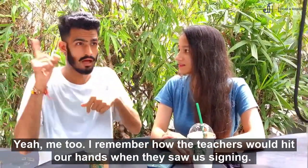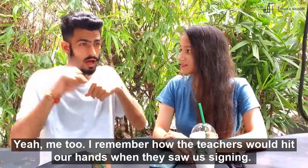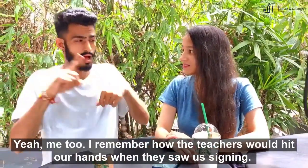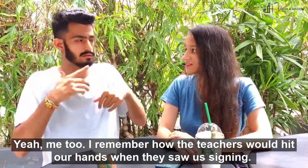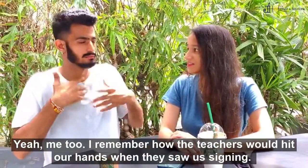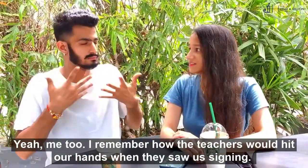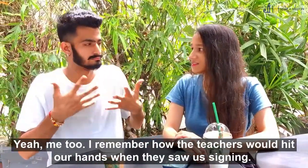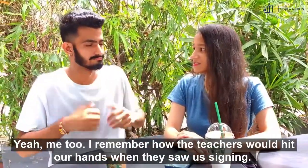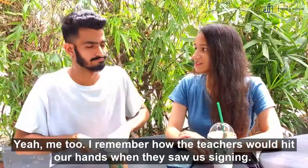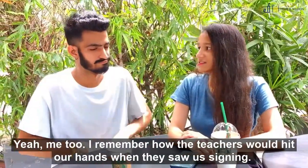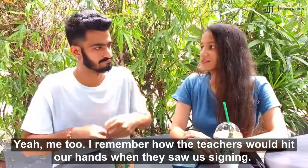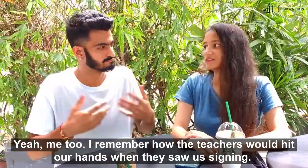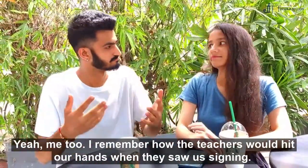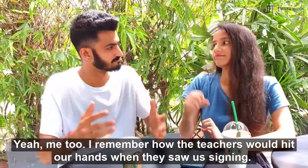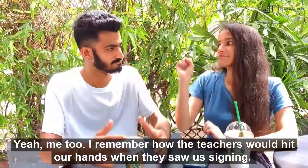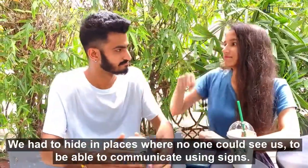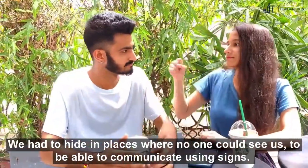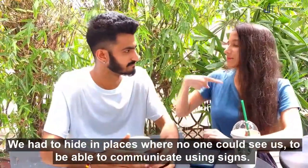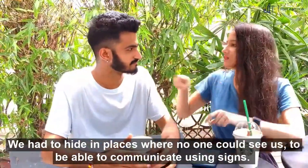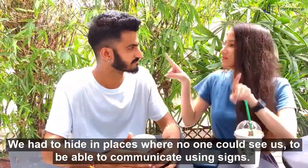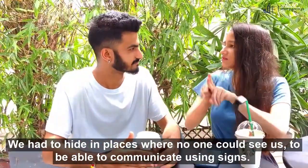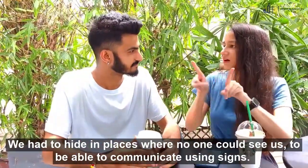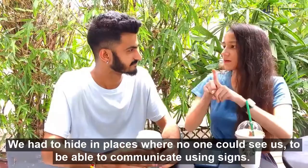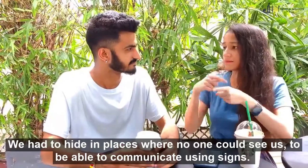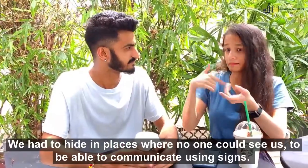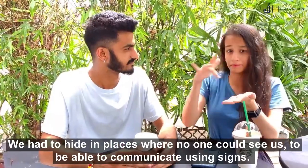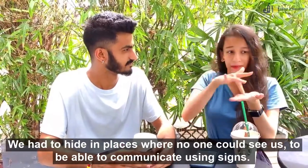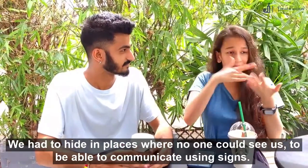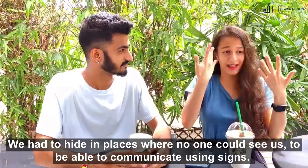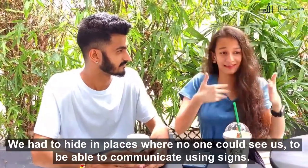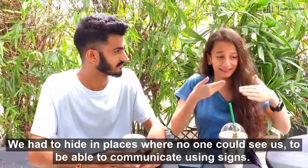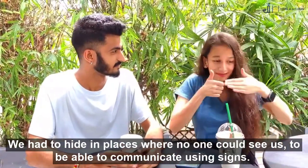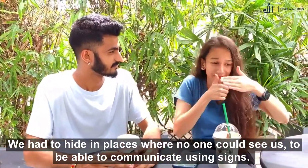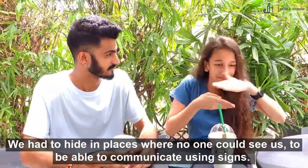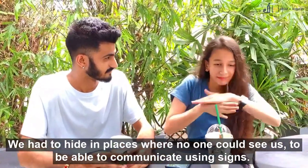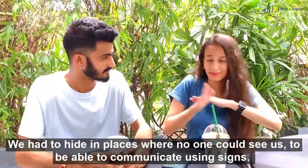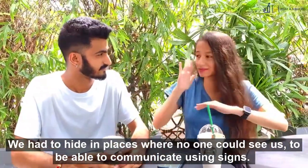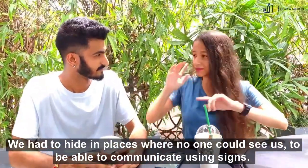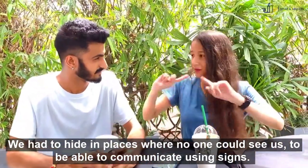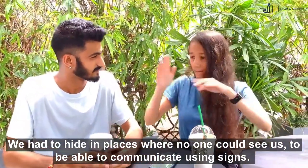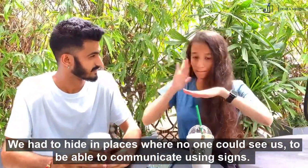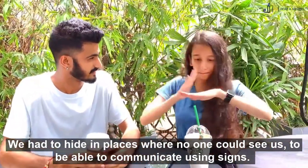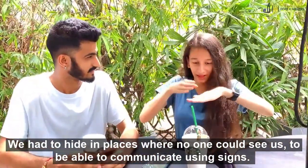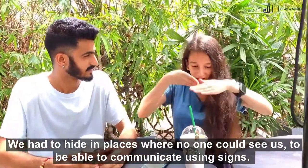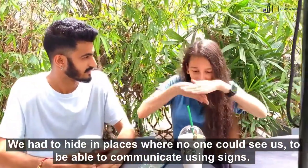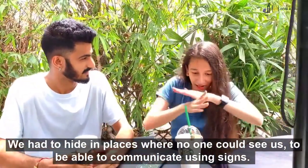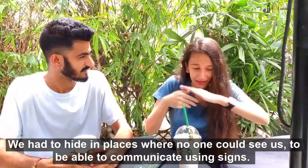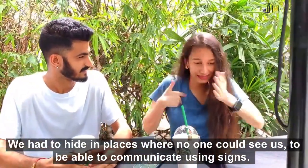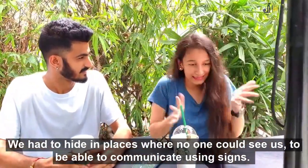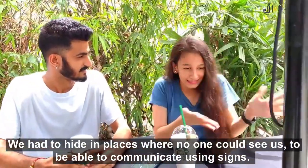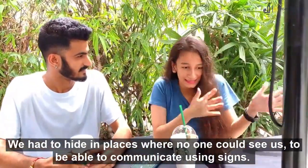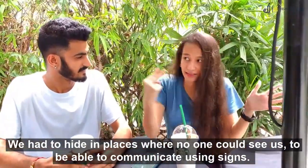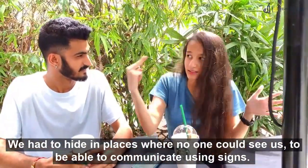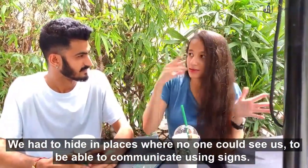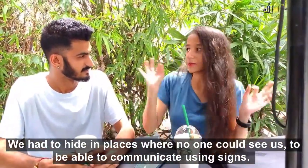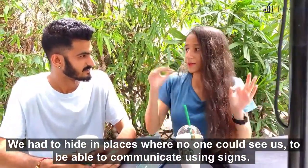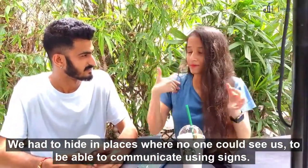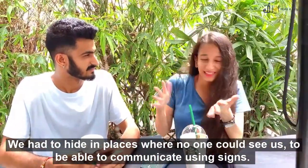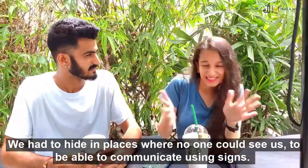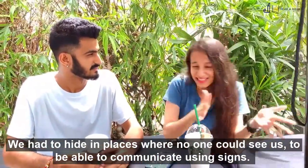अध्यापक हमें सांकेतिक भाषा का इस्तिमाल नहीं करने देते थे और हमें मारते थे हाँ हमार साथ भी ऐसा होता था हम तो चुपके चुपके बात किया करते